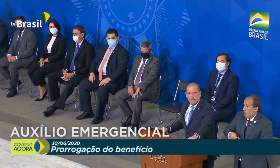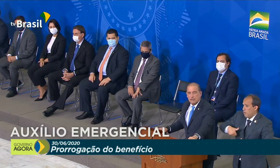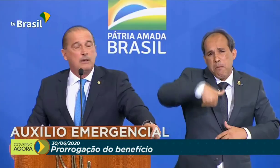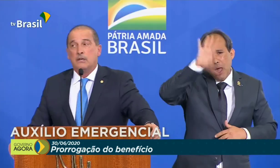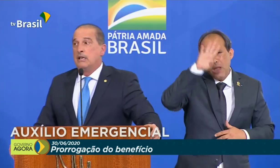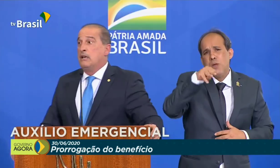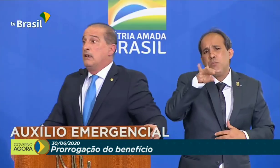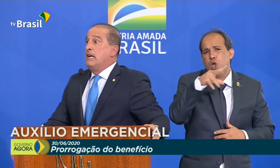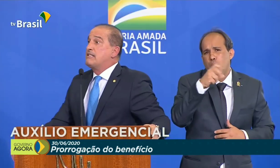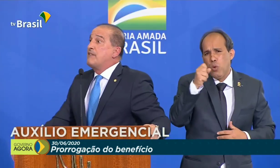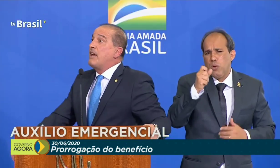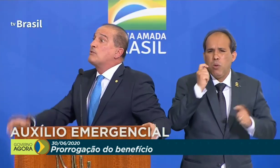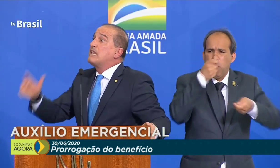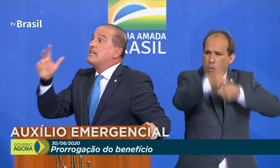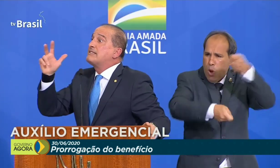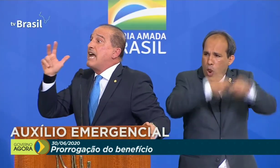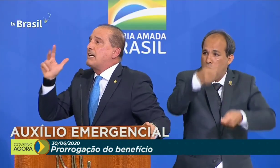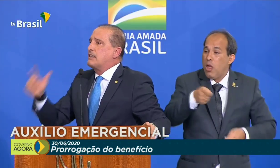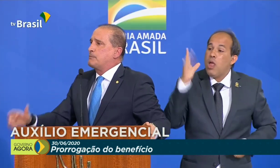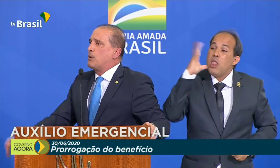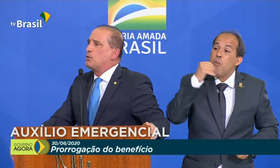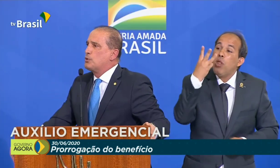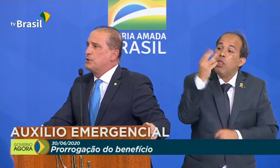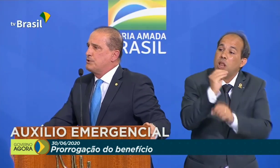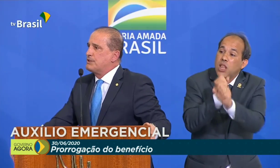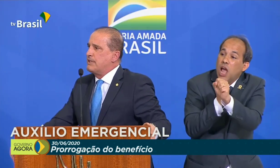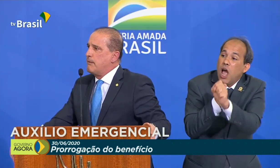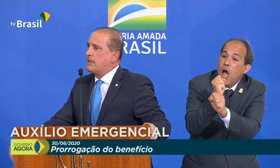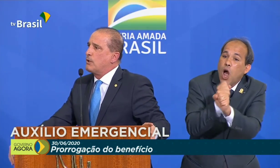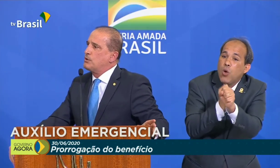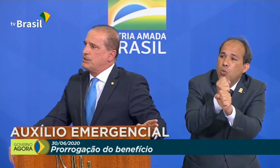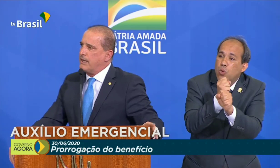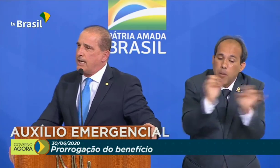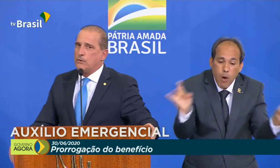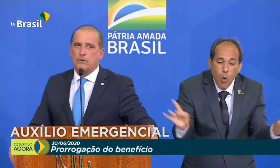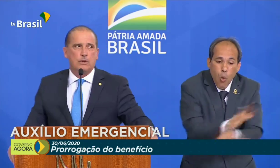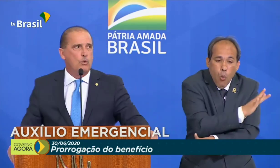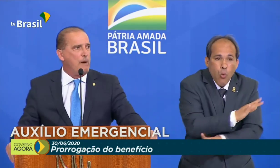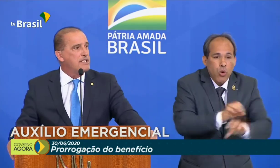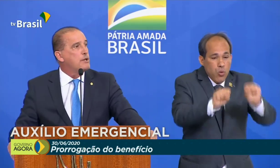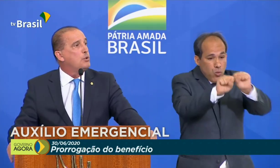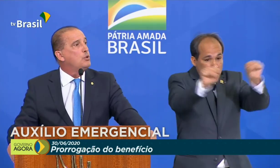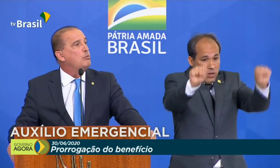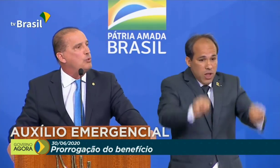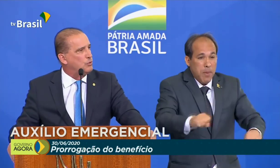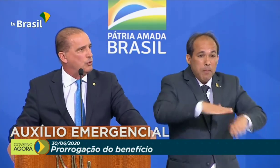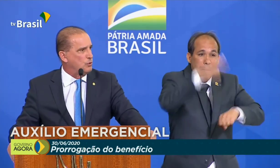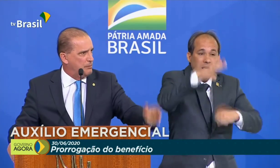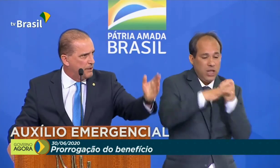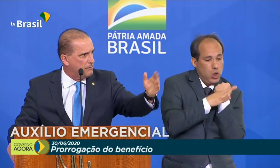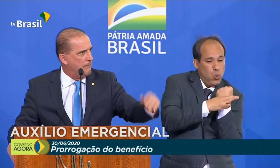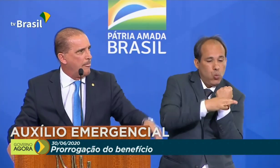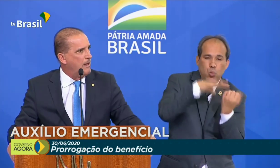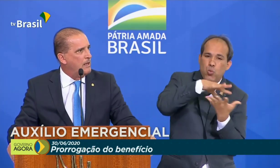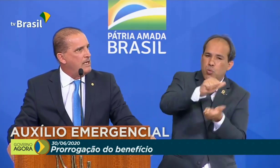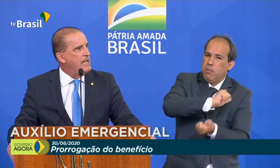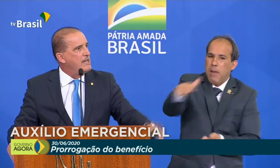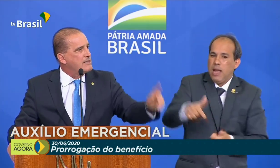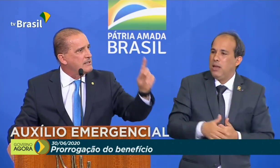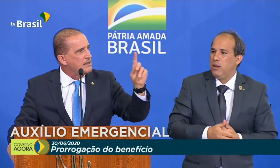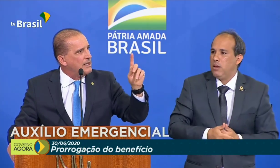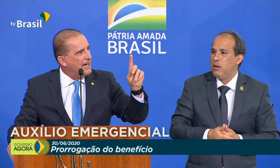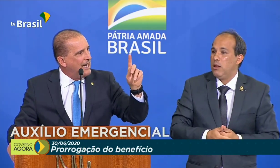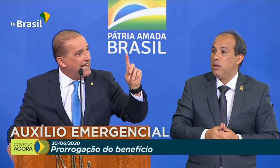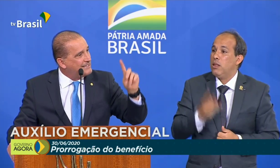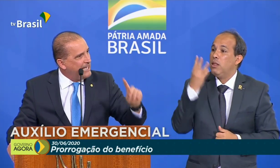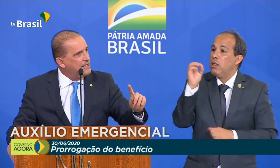mês, eles levaram 3 décadas para construir um sistema que é considerado o mais seguro do mundo, doutor Bianco. E